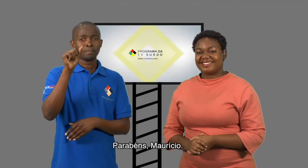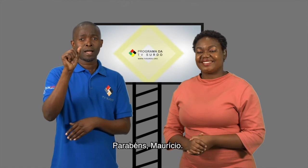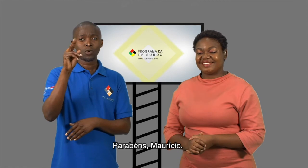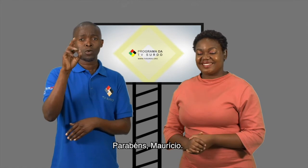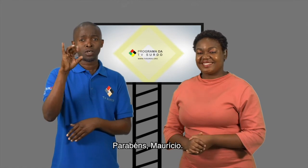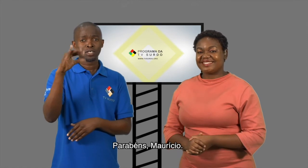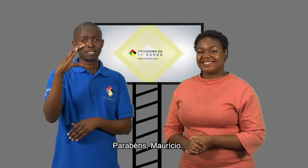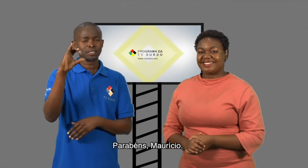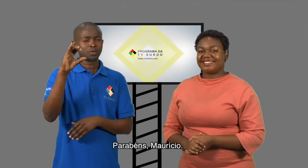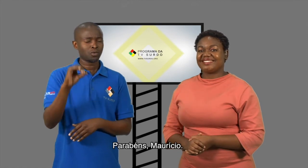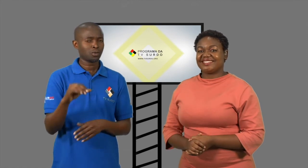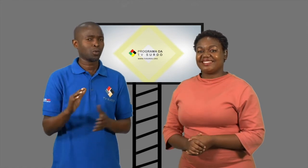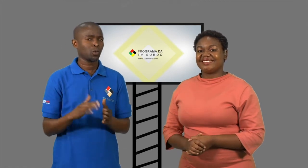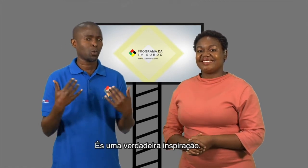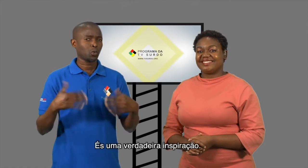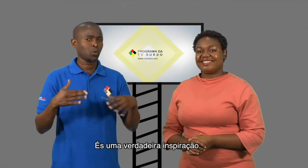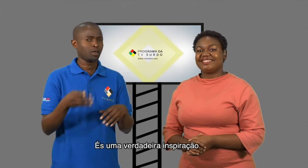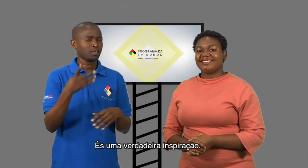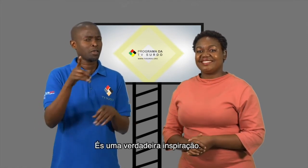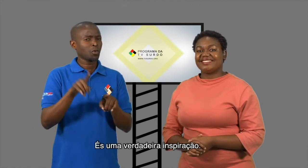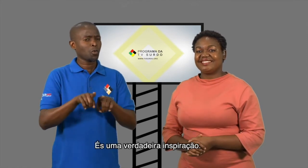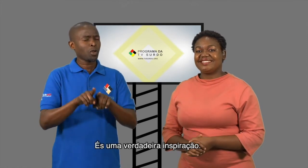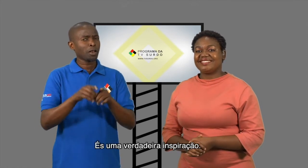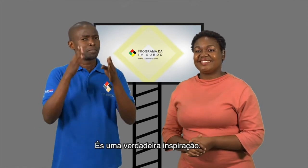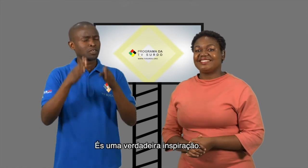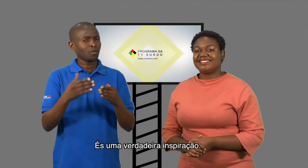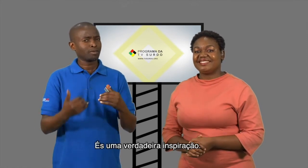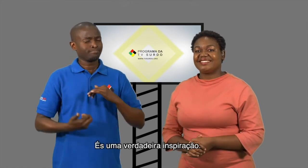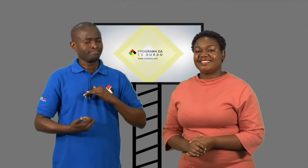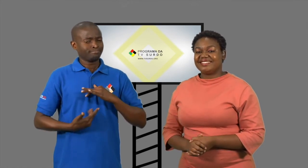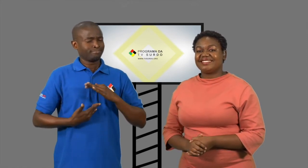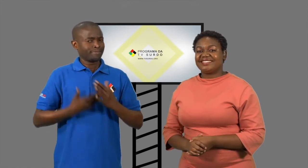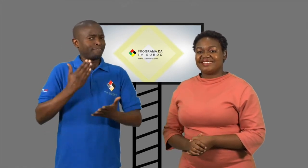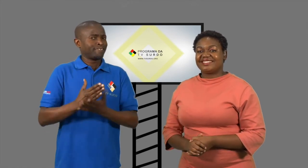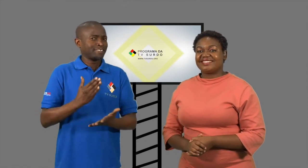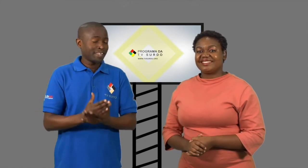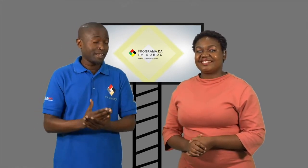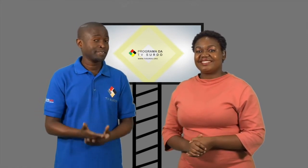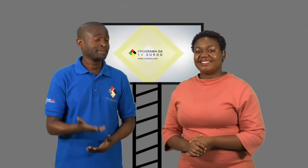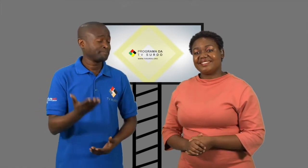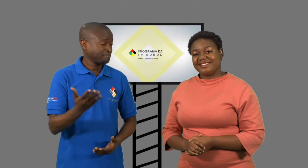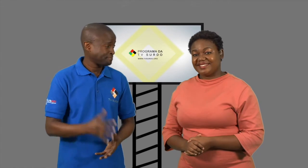Parabéns, Maurício. Eis uma verdadeira inspiração.